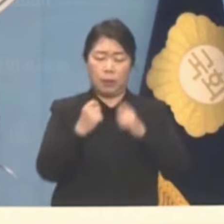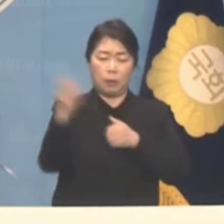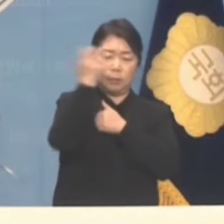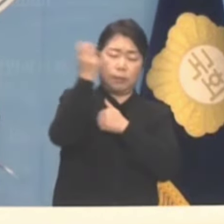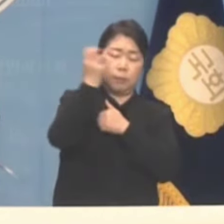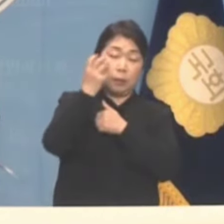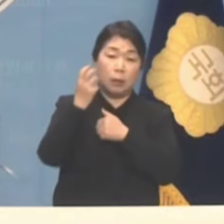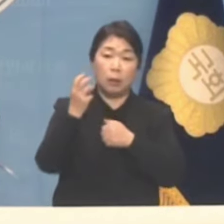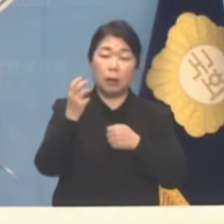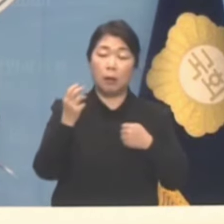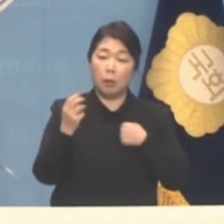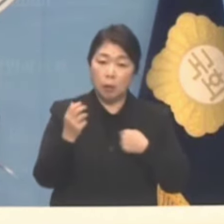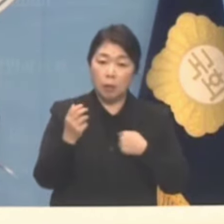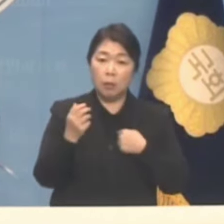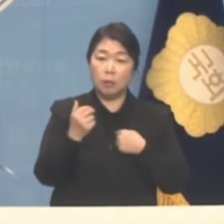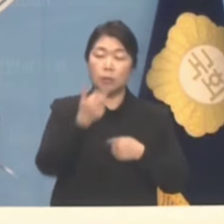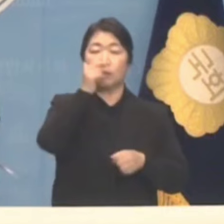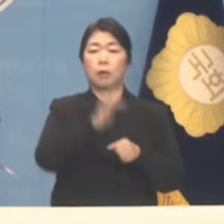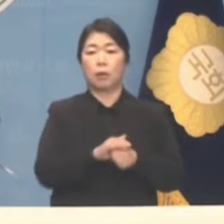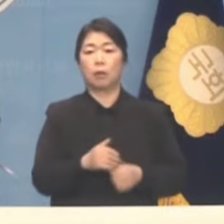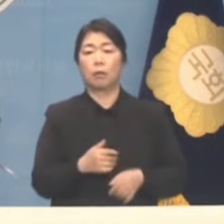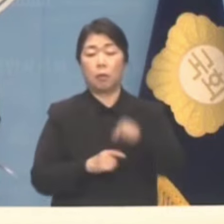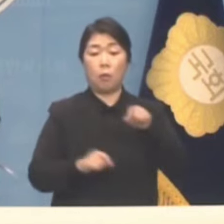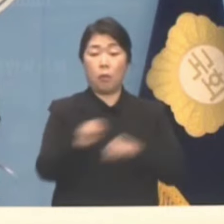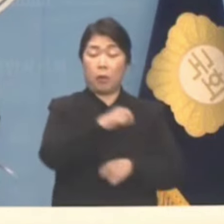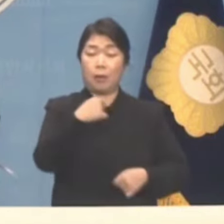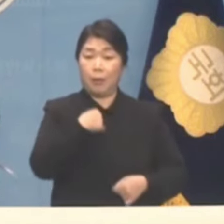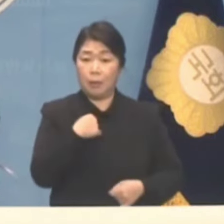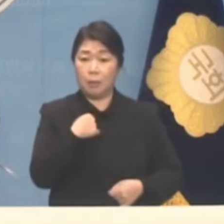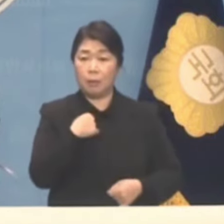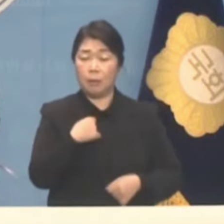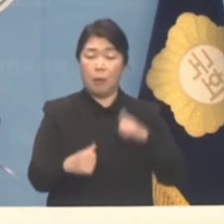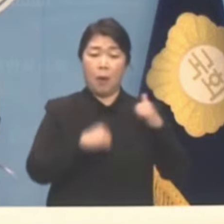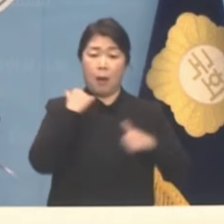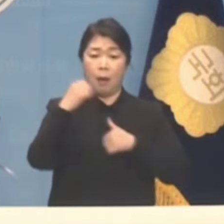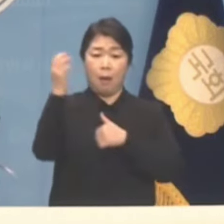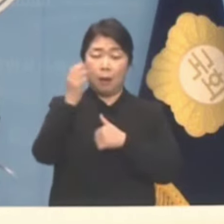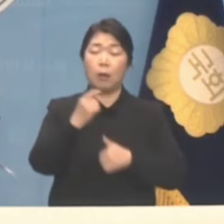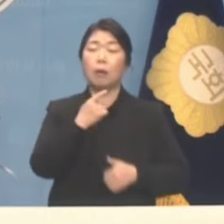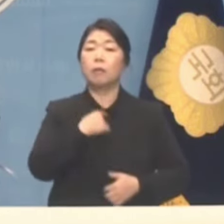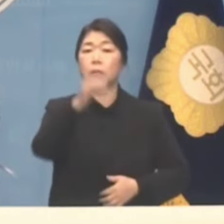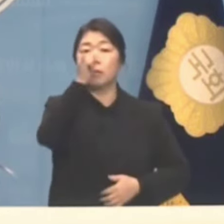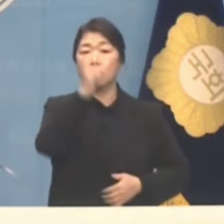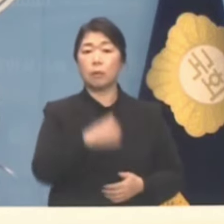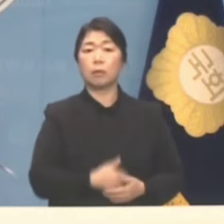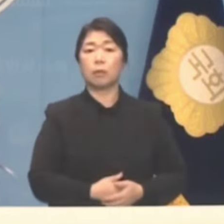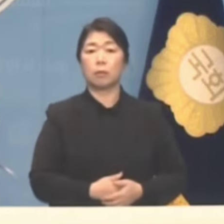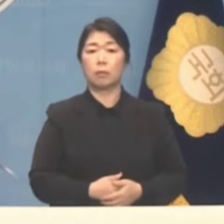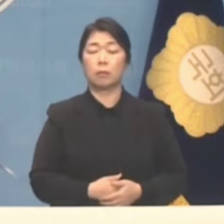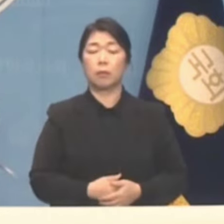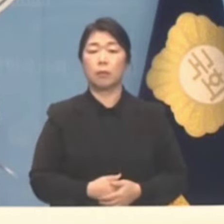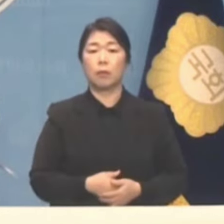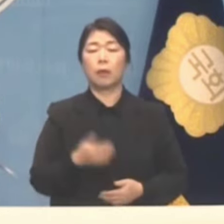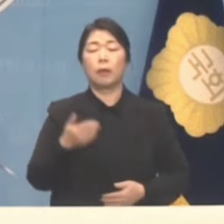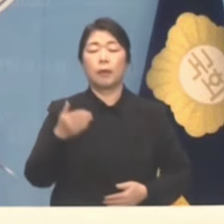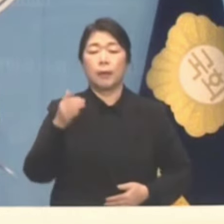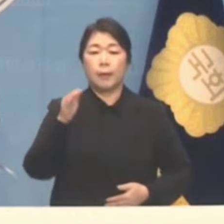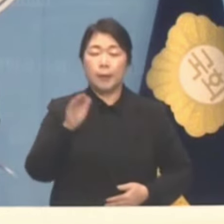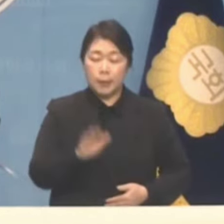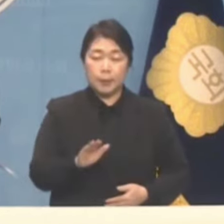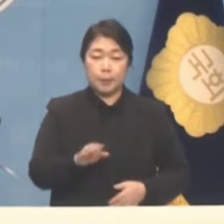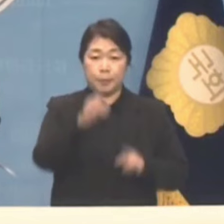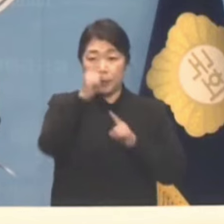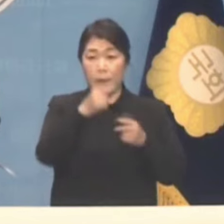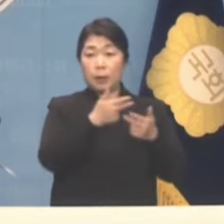그것도 몰랐냐고 하면서 오히려 되래 저에게 화를 낸 적이 있었습니다 이랬는데도 불구하고